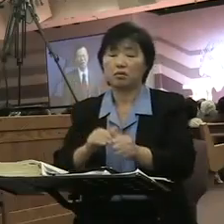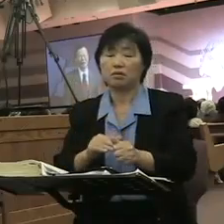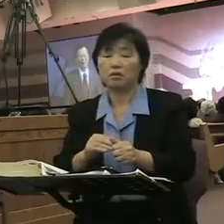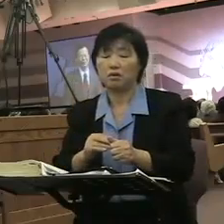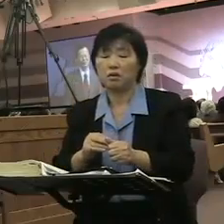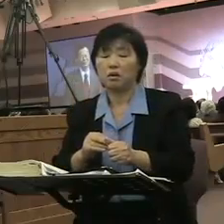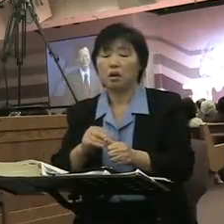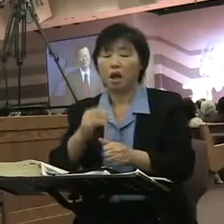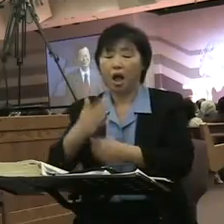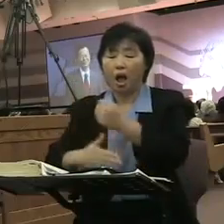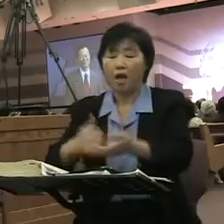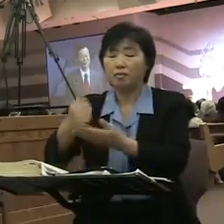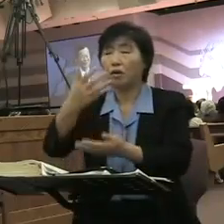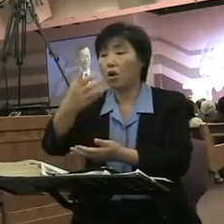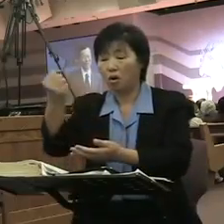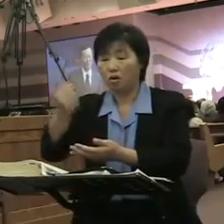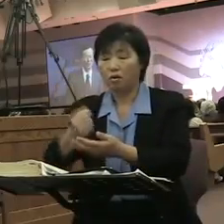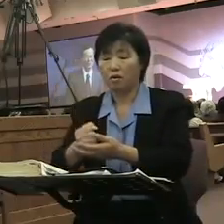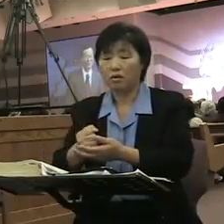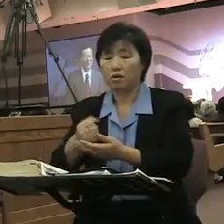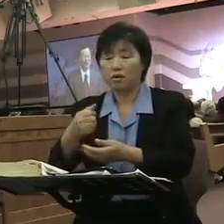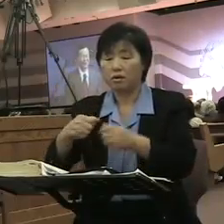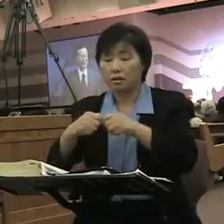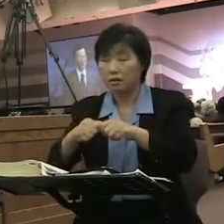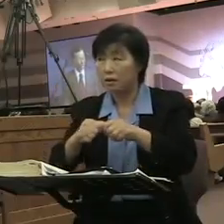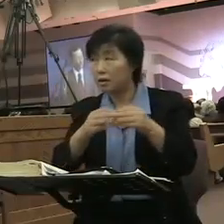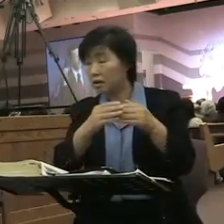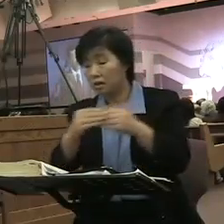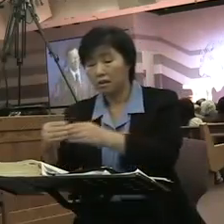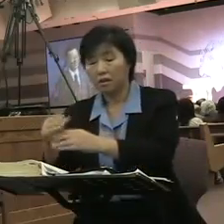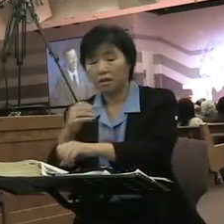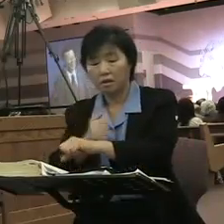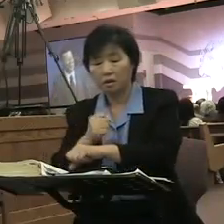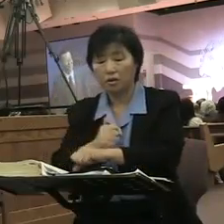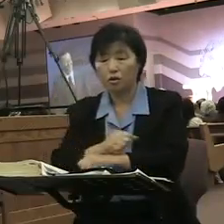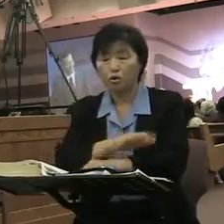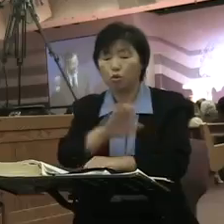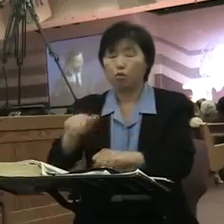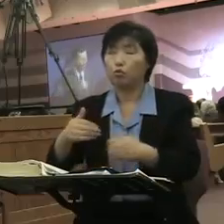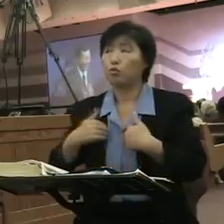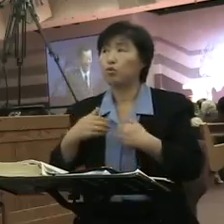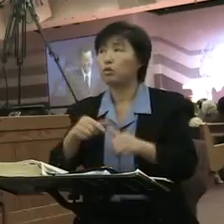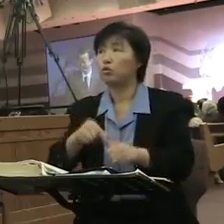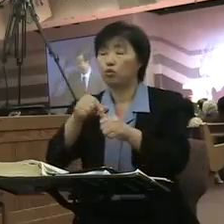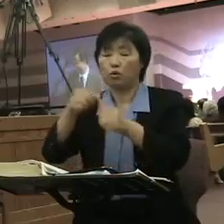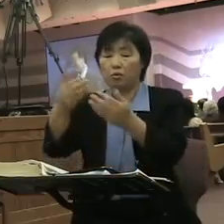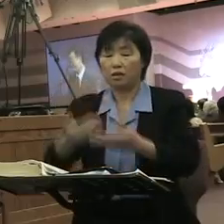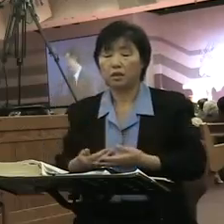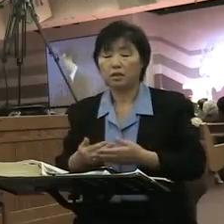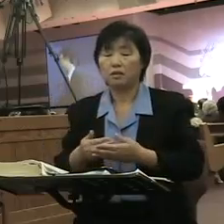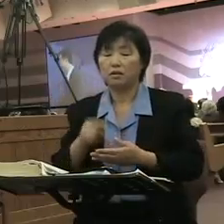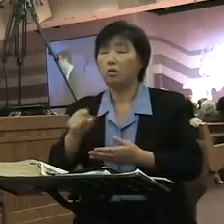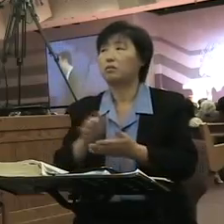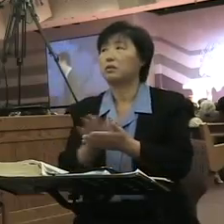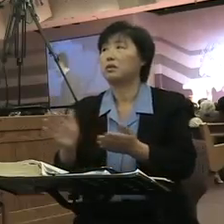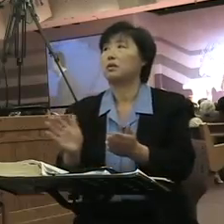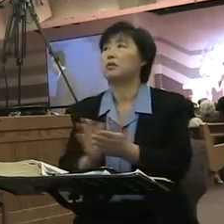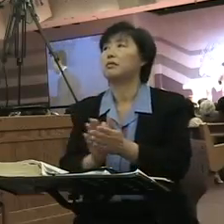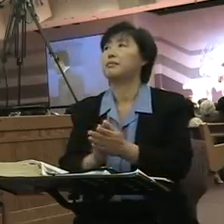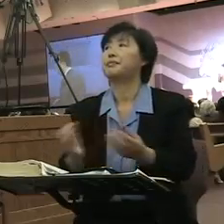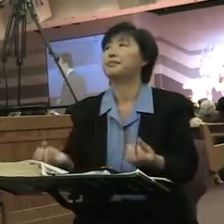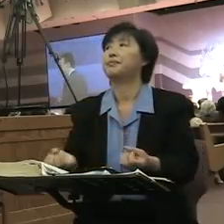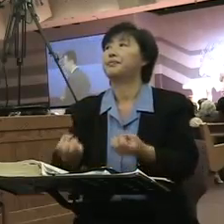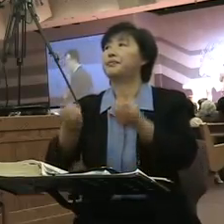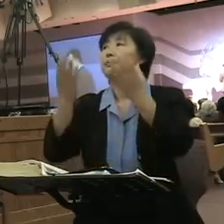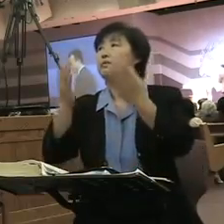이렇게 말씀하시어서 세밀하게 인도하시어서 우리가 구원을 받았다는 것입니다. 할렐루야.